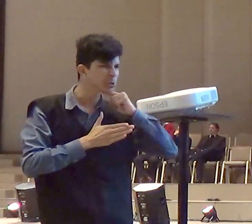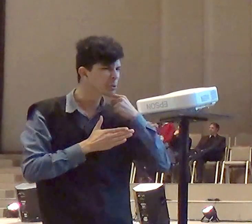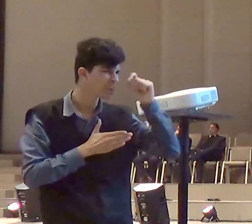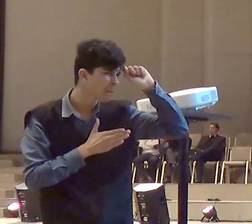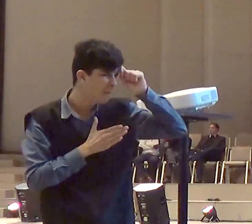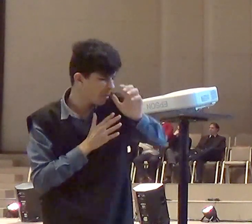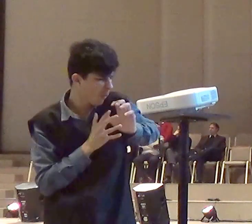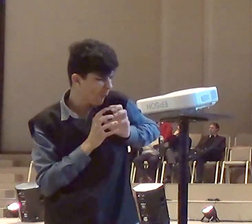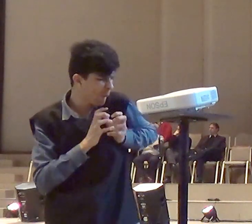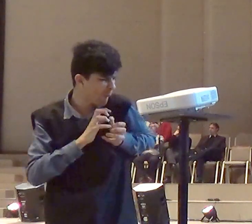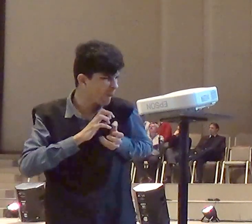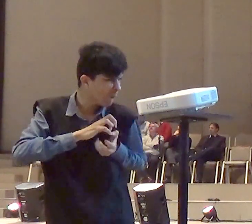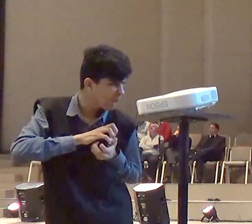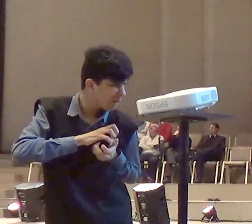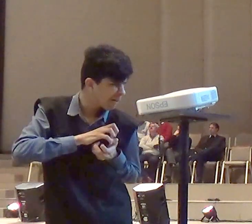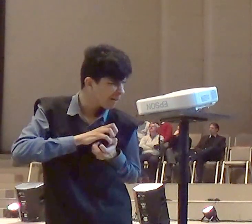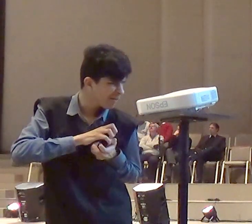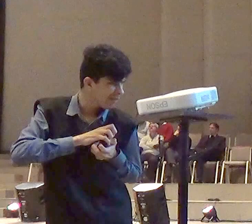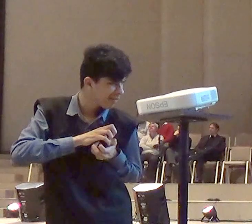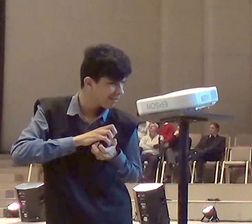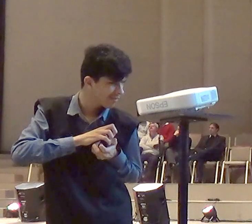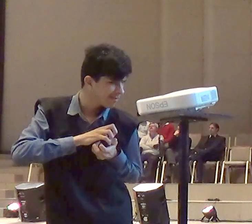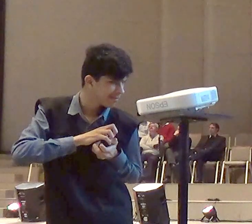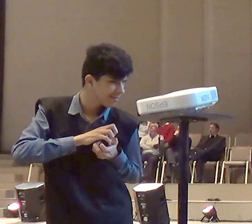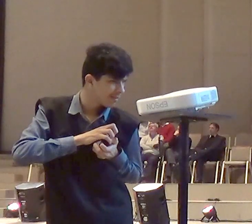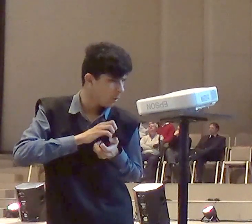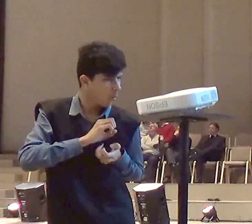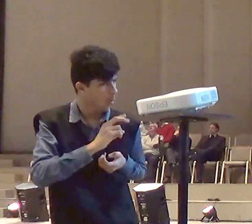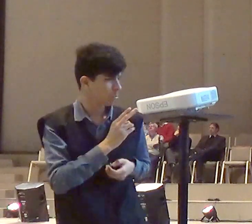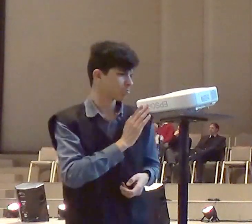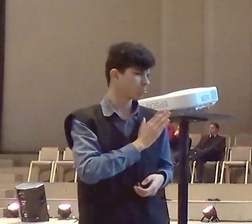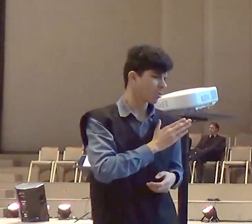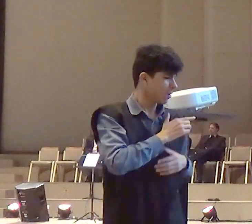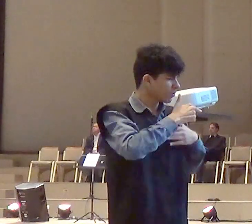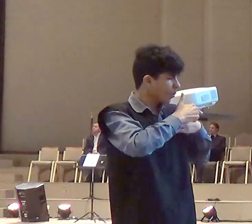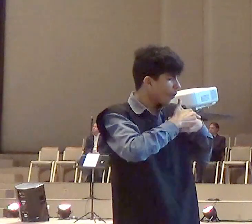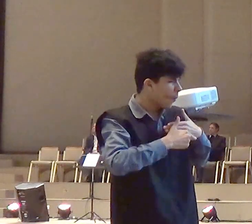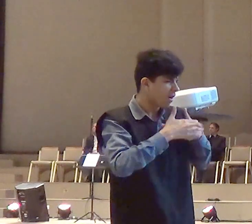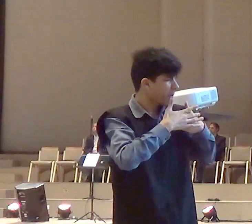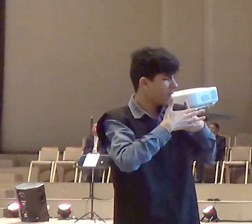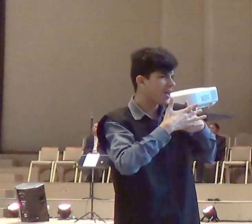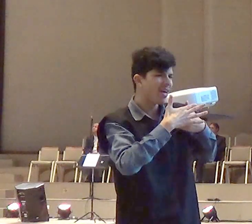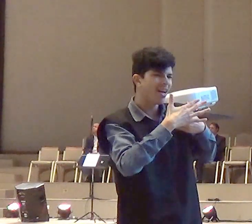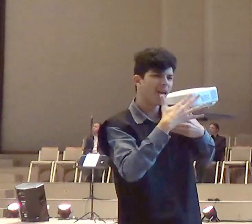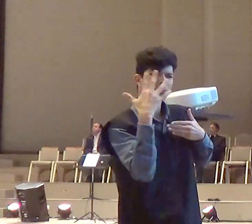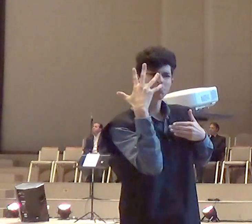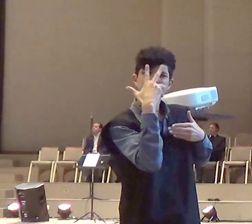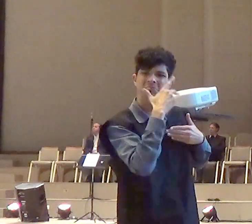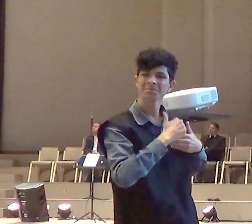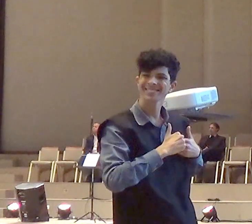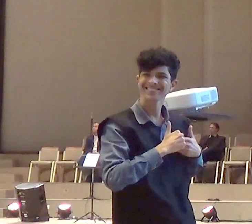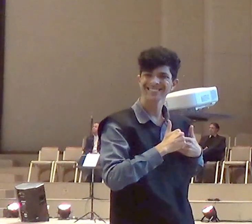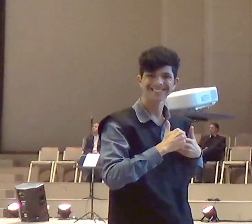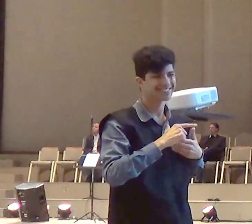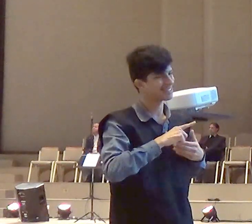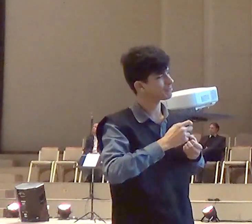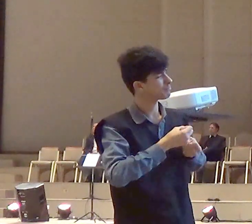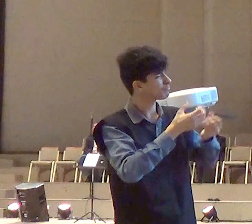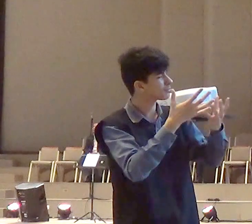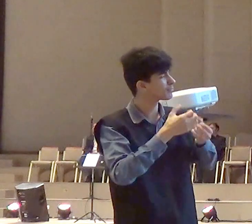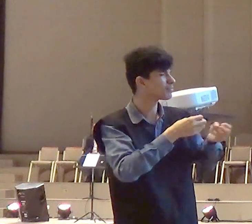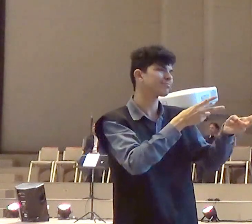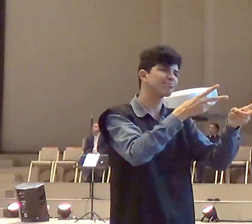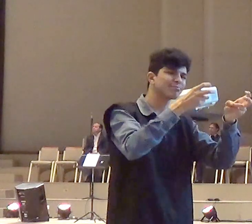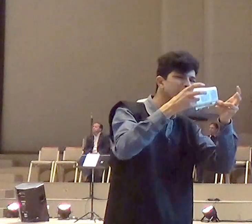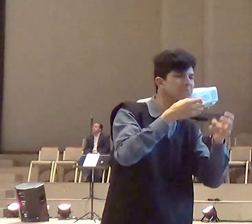desafios da vida com fé se ele tiver cheio de amor nós olharemos para os